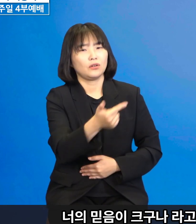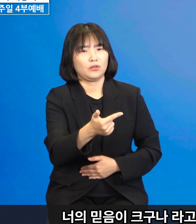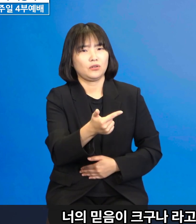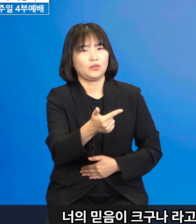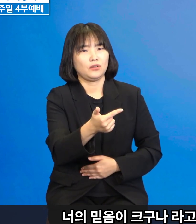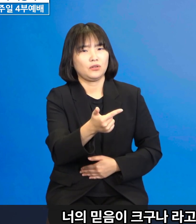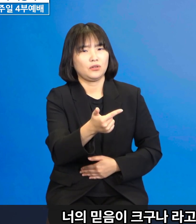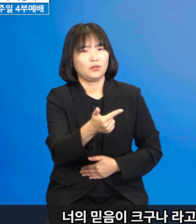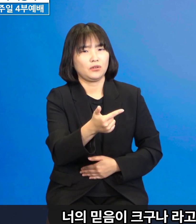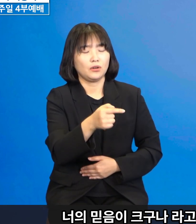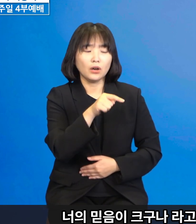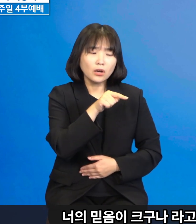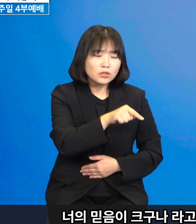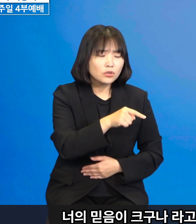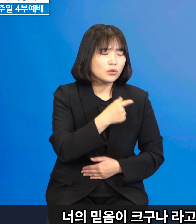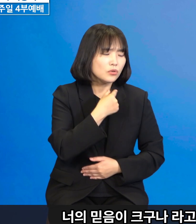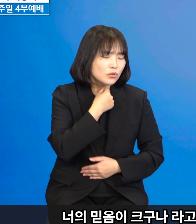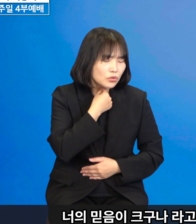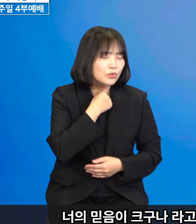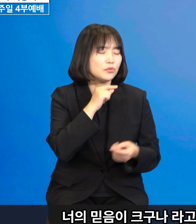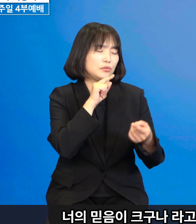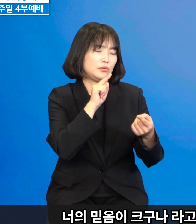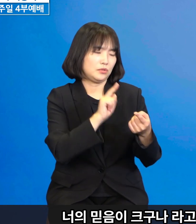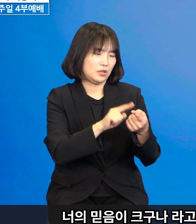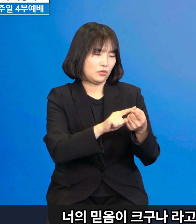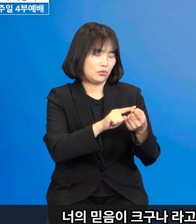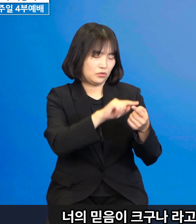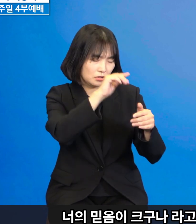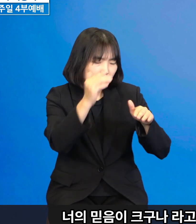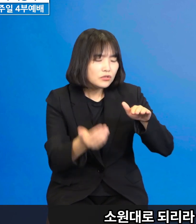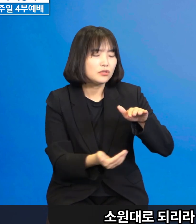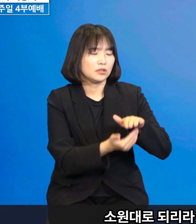하면서 너의 소원대로 되리라.